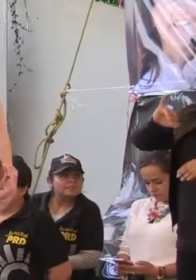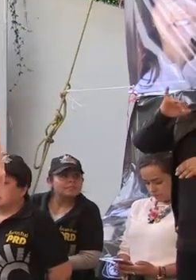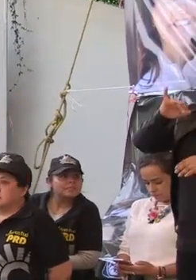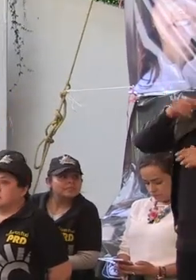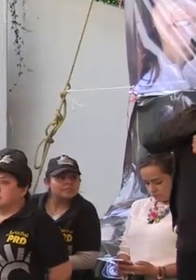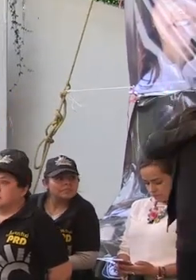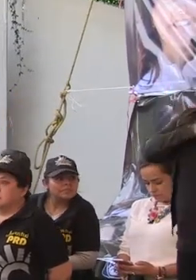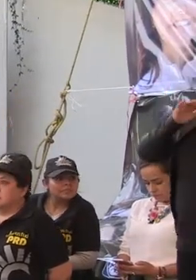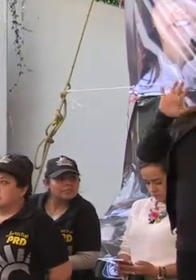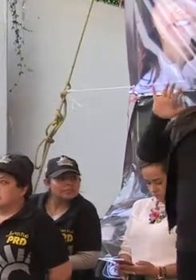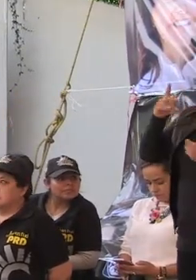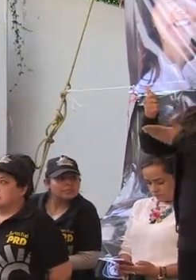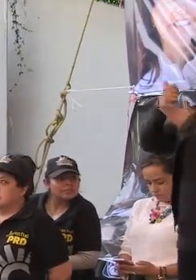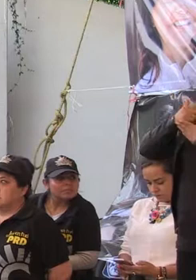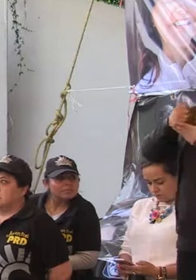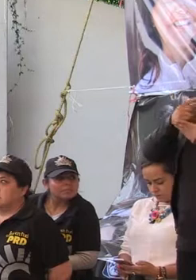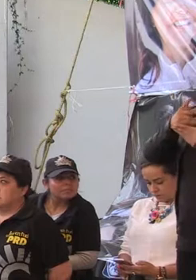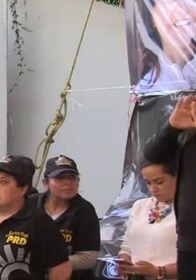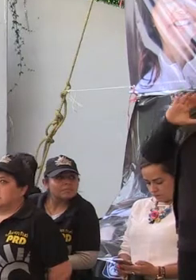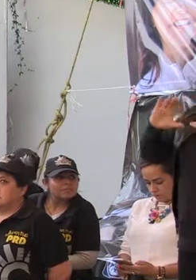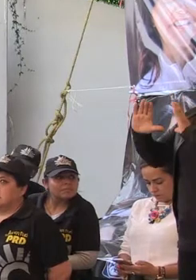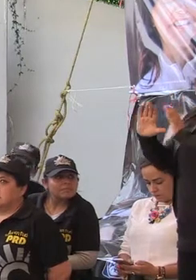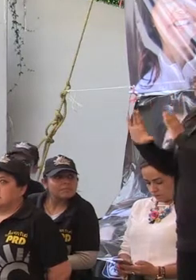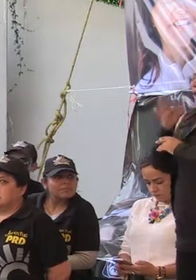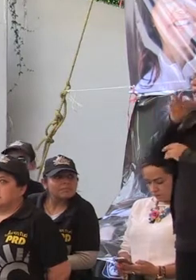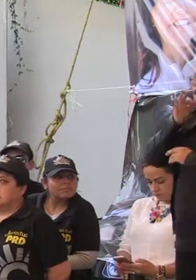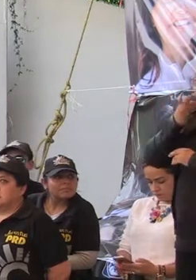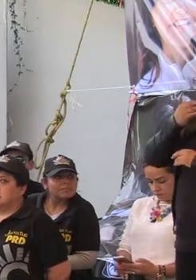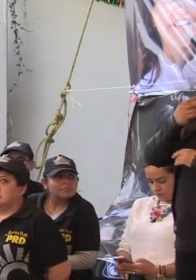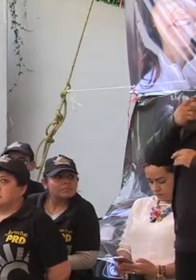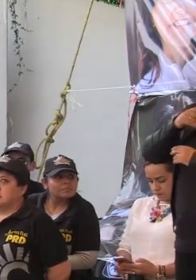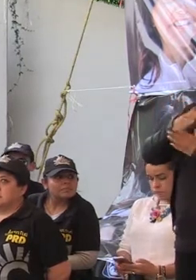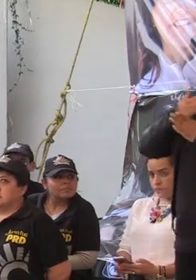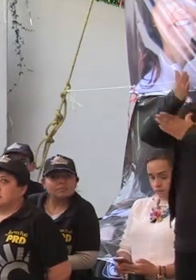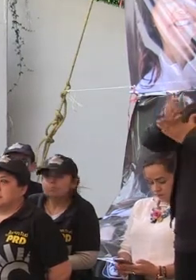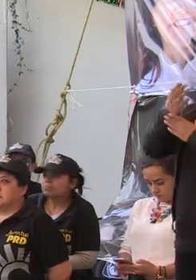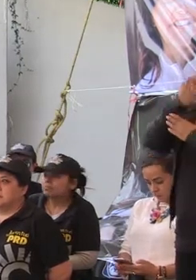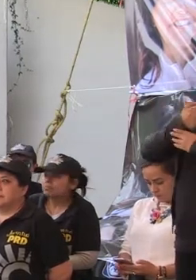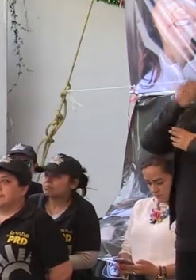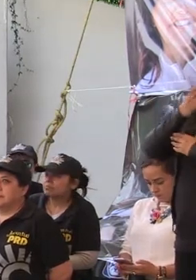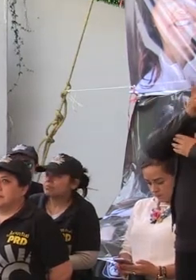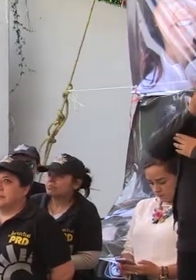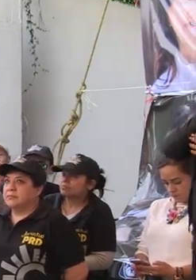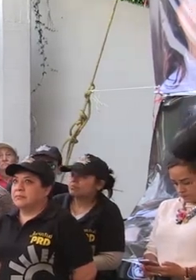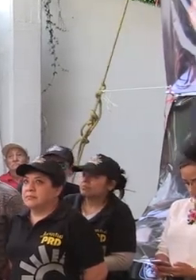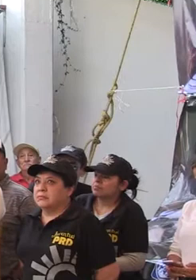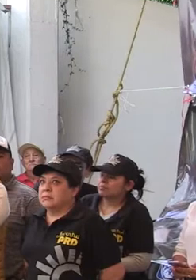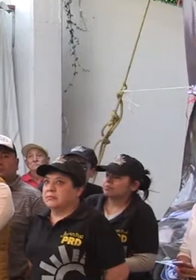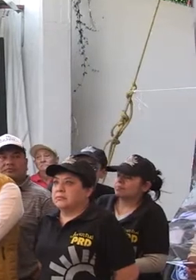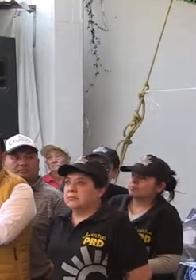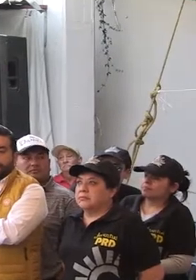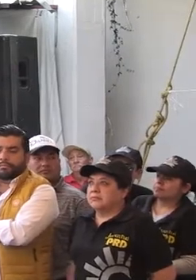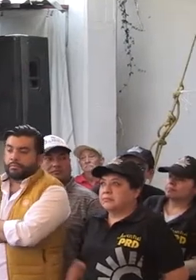se comprometan a ayudarnos a cuidar a los hijos, vayan a la escuela para padres, vayan a los cursos de nutrición, porque